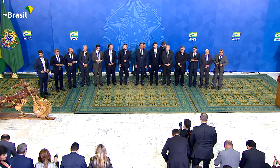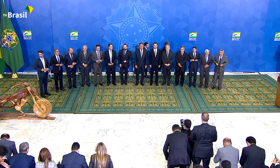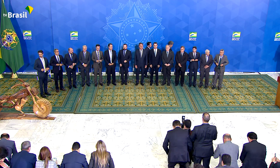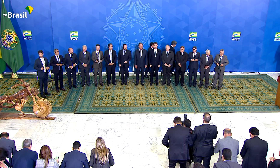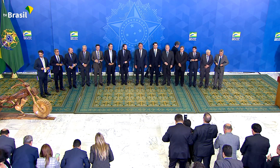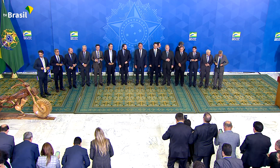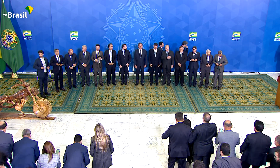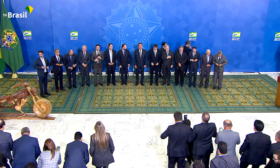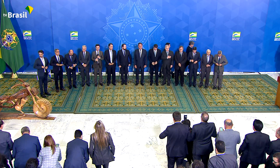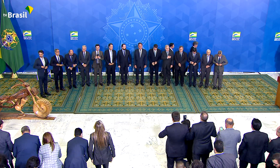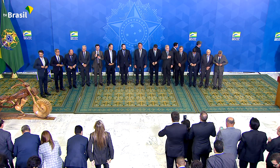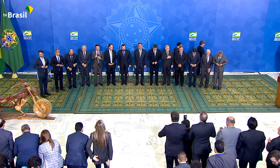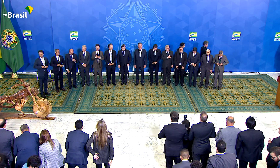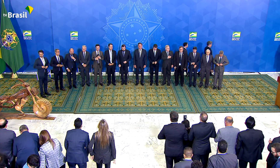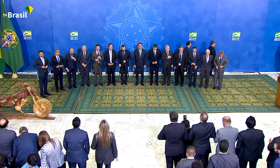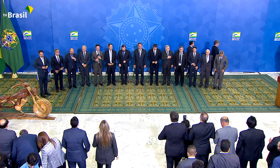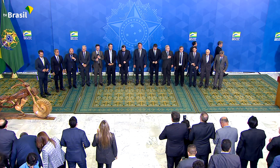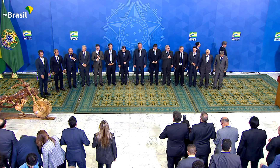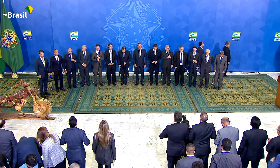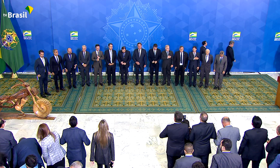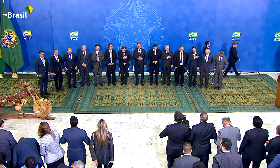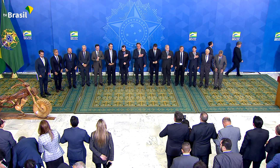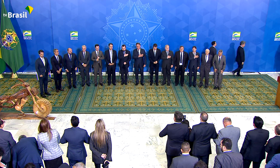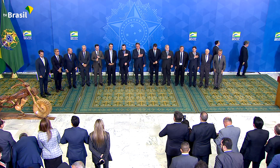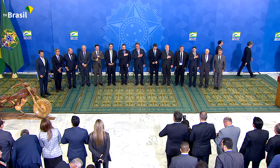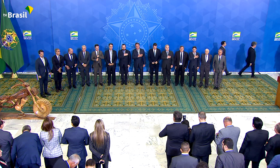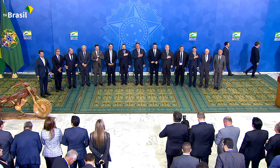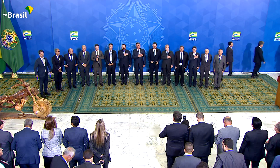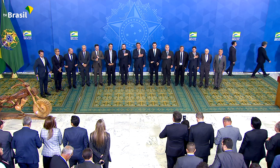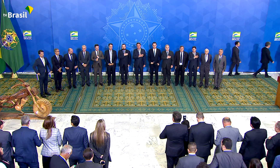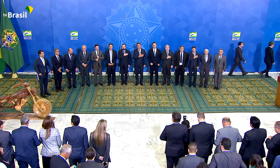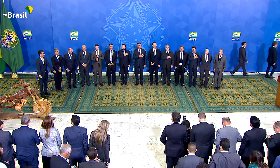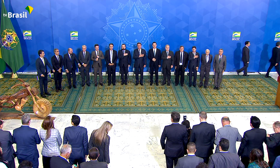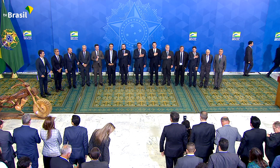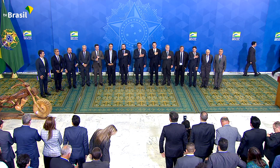E aí E aí